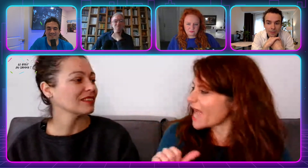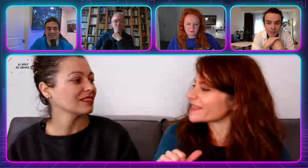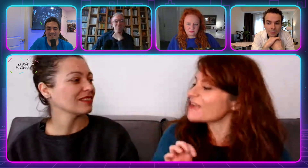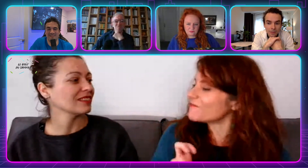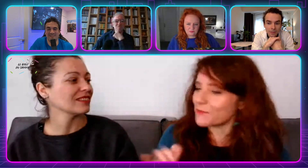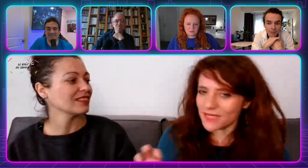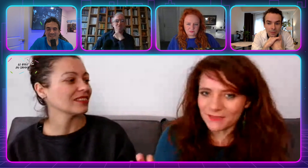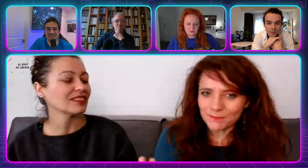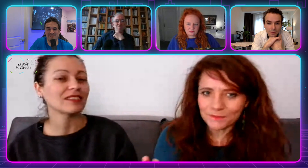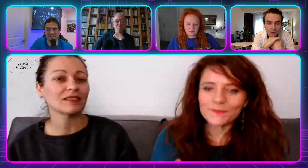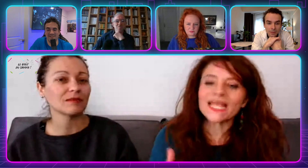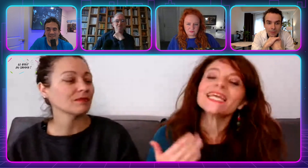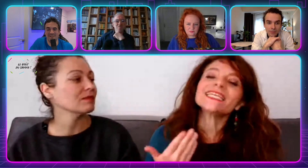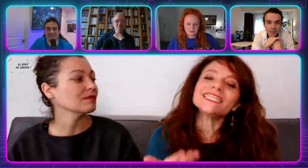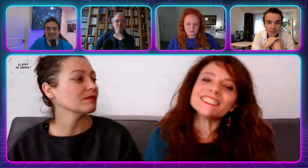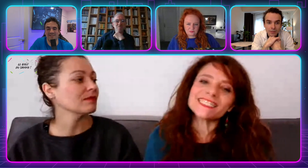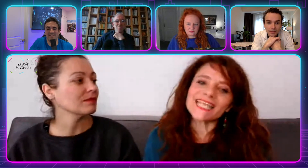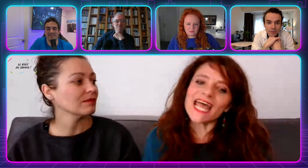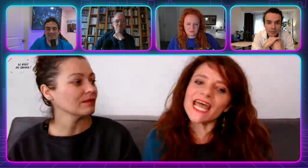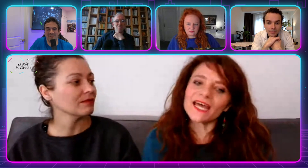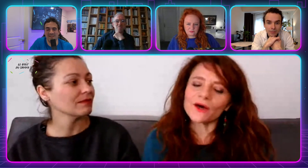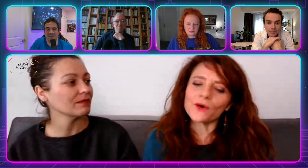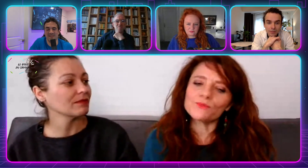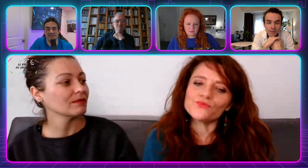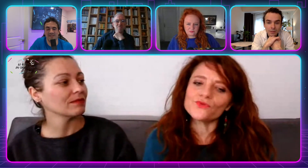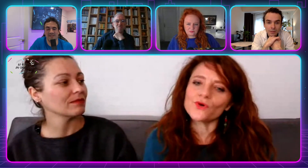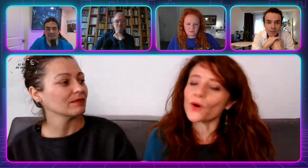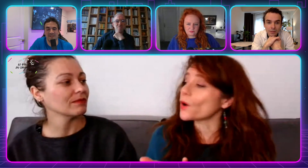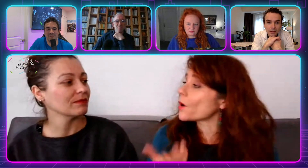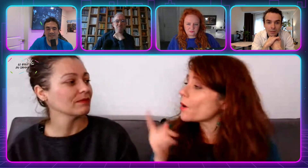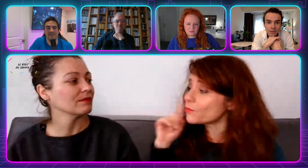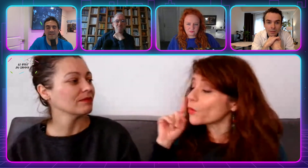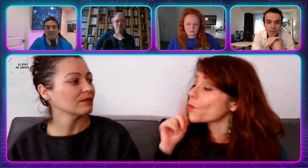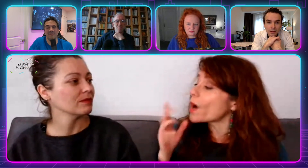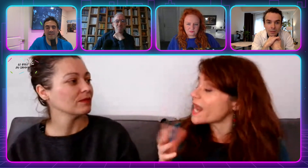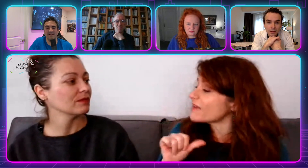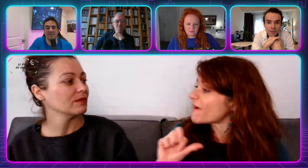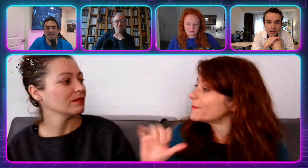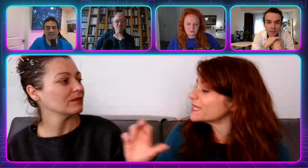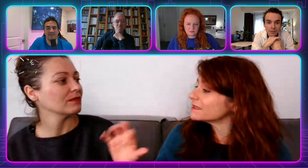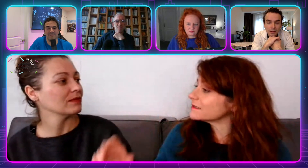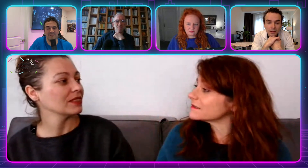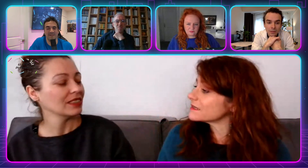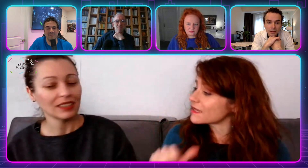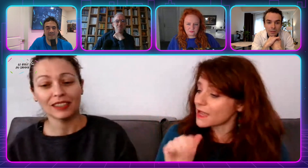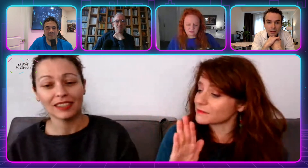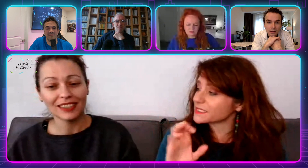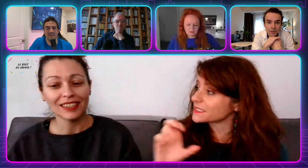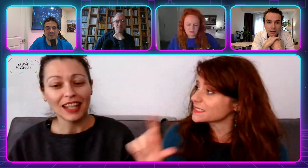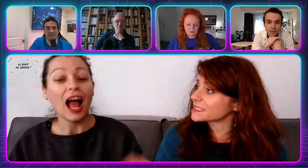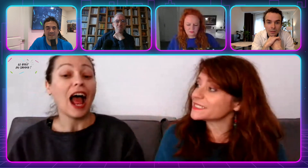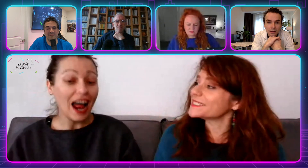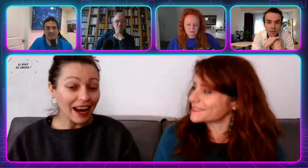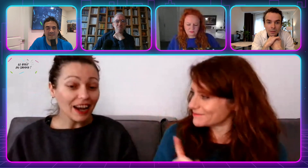Oui, il y a un alphabet qui sert pourquoi l'alphabet?